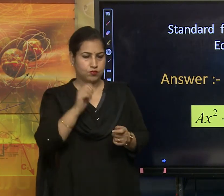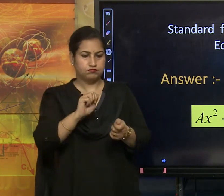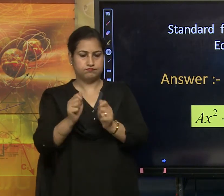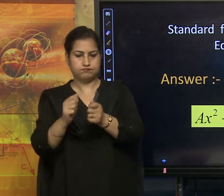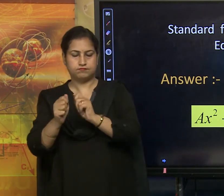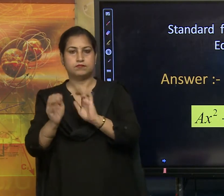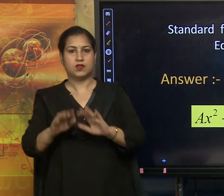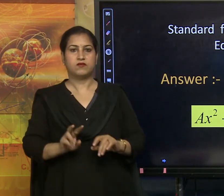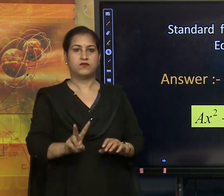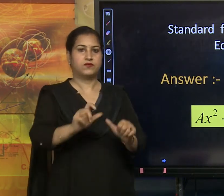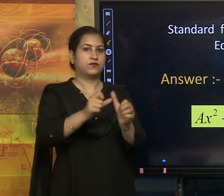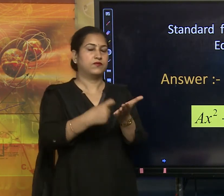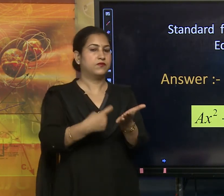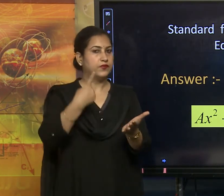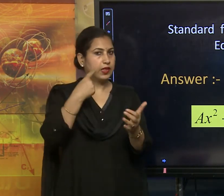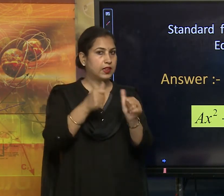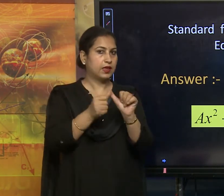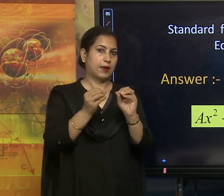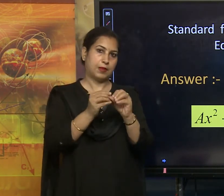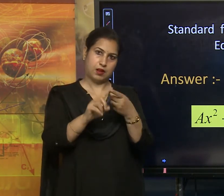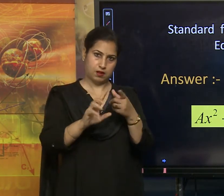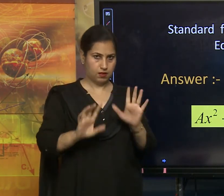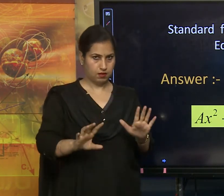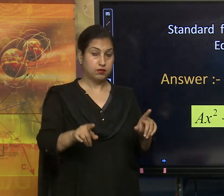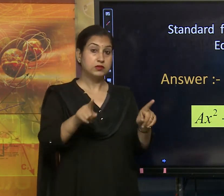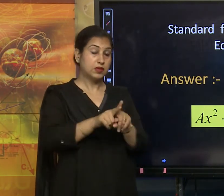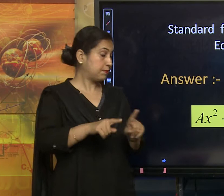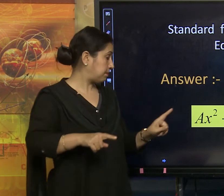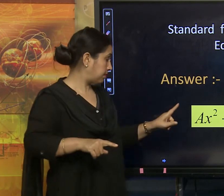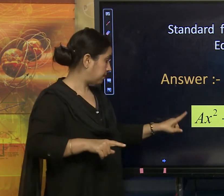x आप जानते हैं ये एक वेरिएबल है।